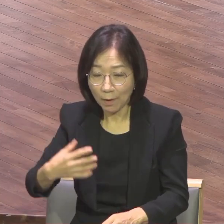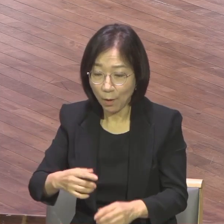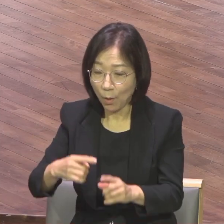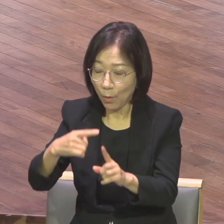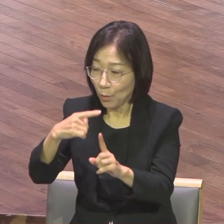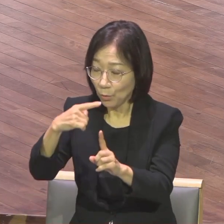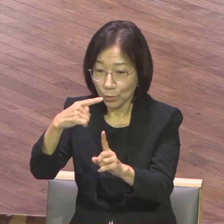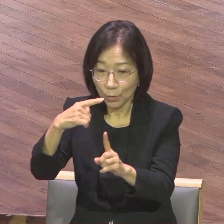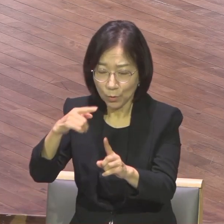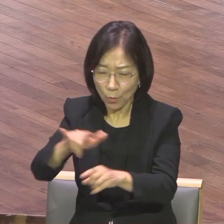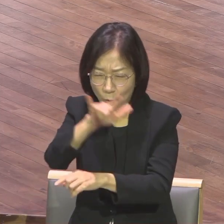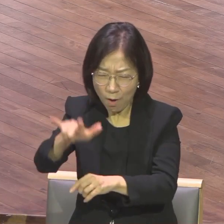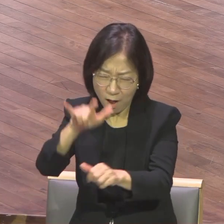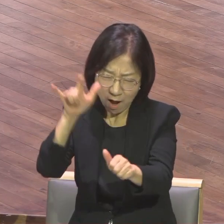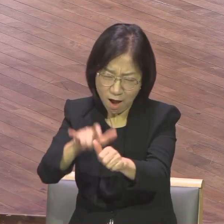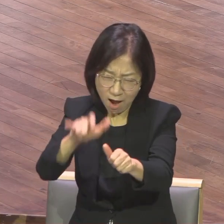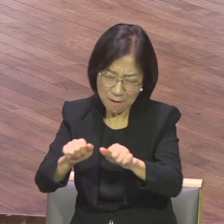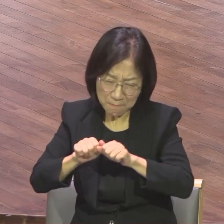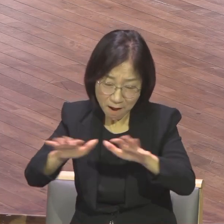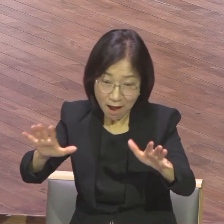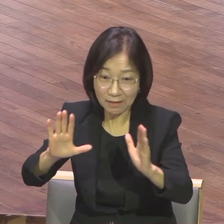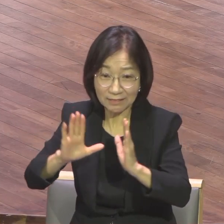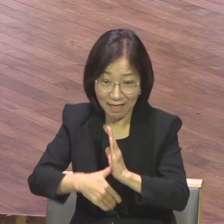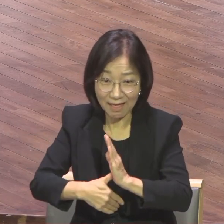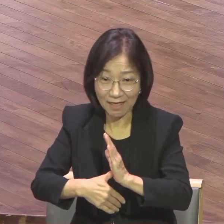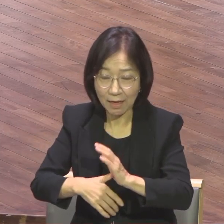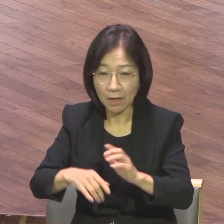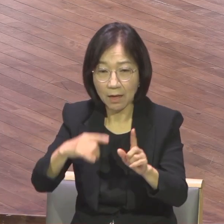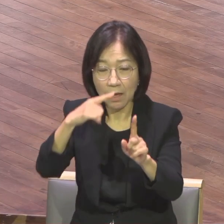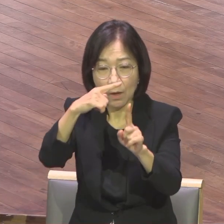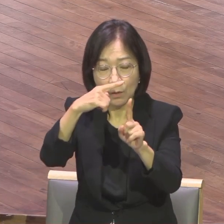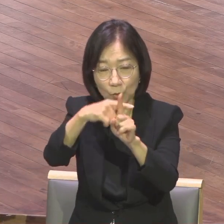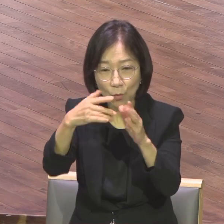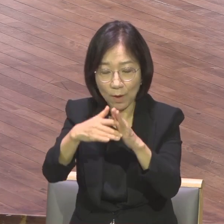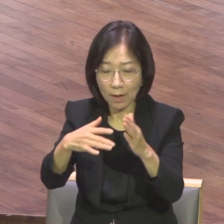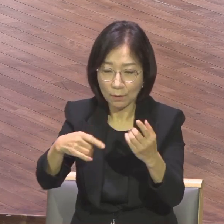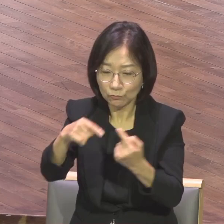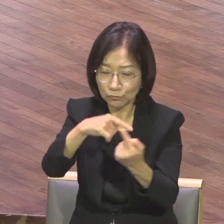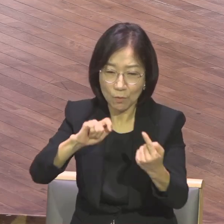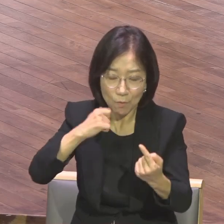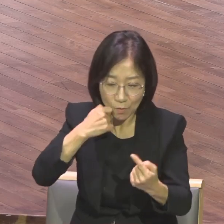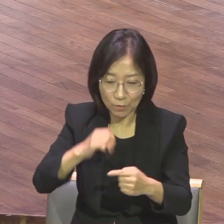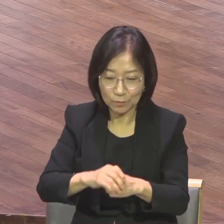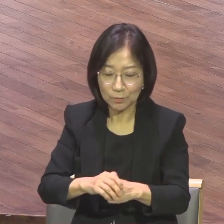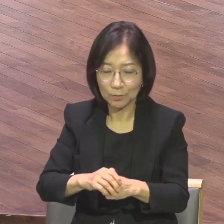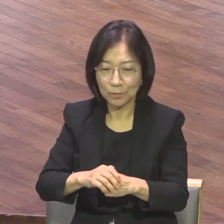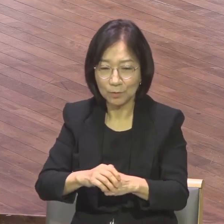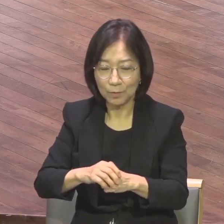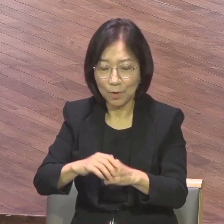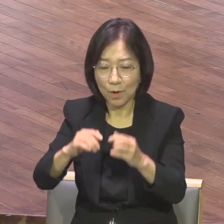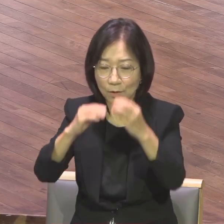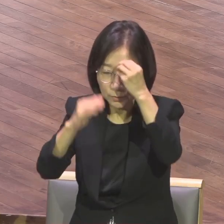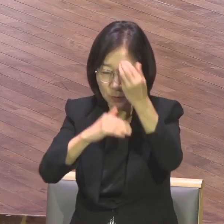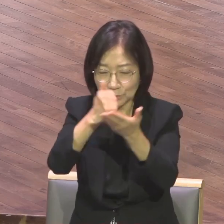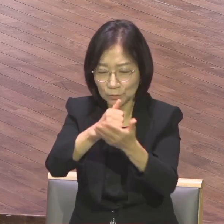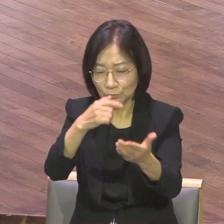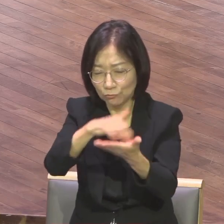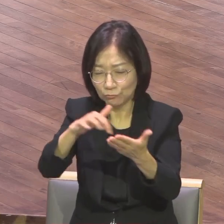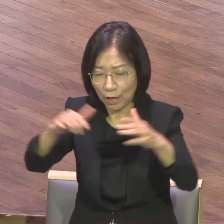시점에서 교회가 지금 사례를 주느냐 못 주느냐 판에, 교회가 문을 닫느냐 안 닫느냐